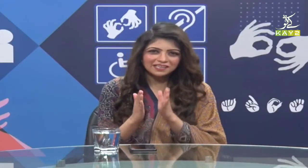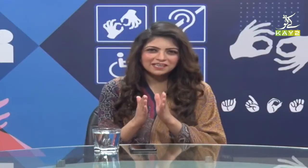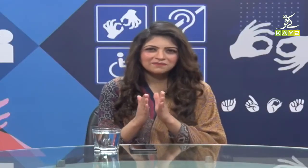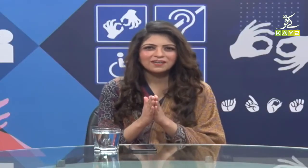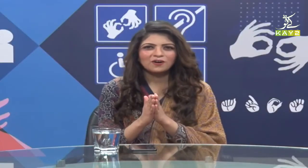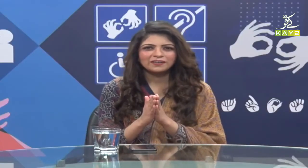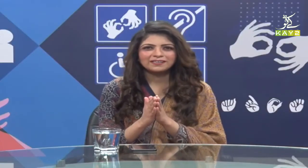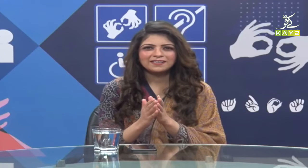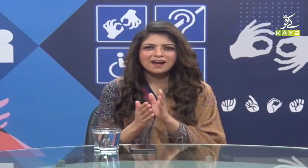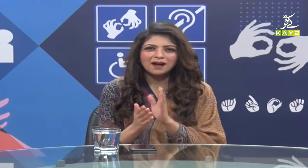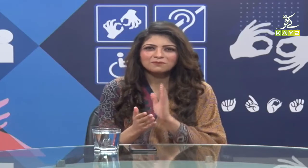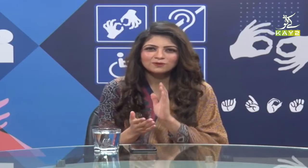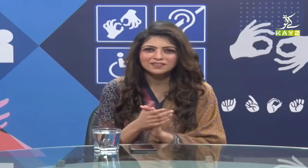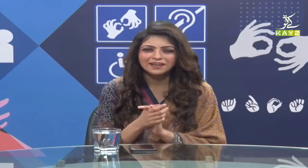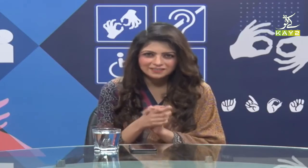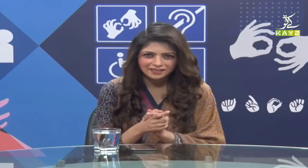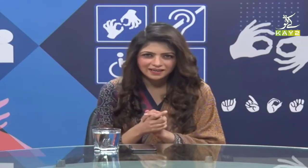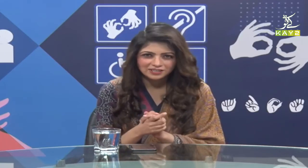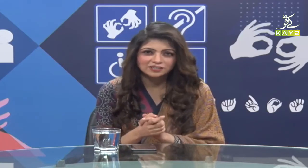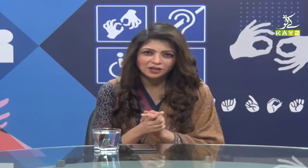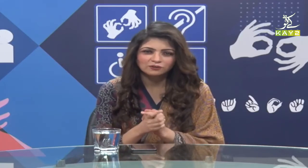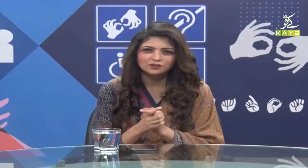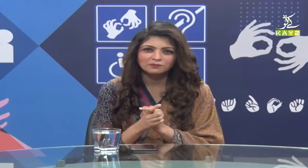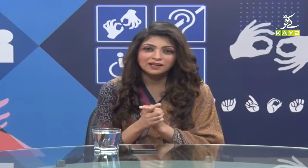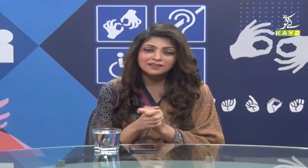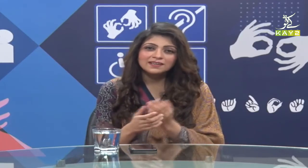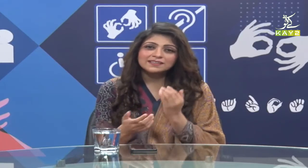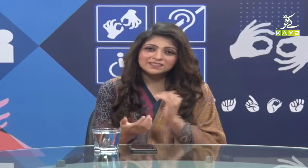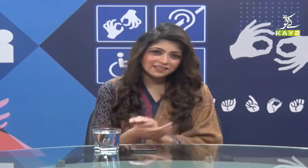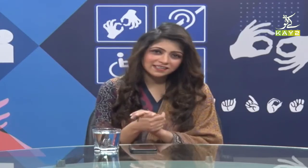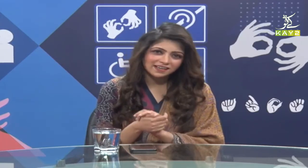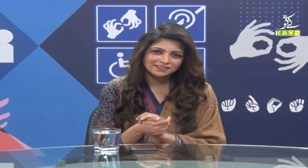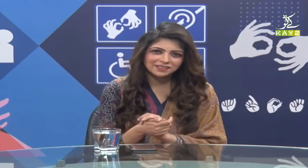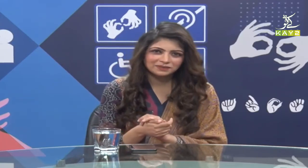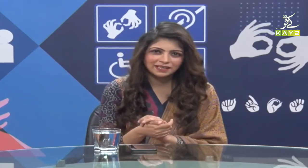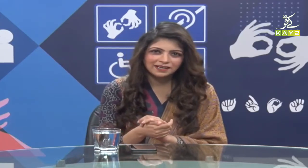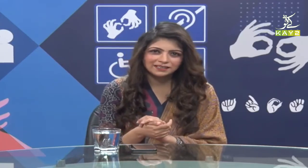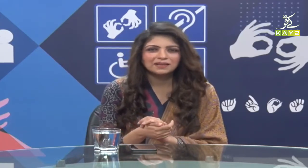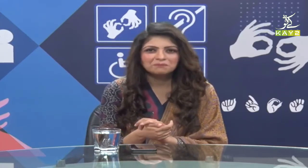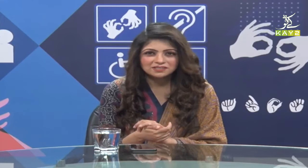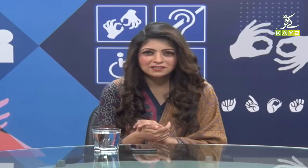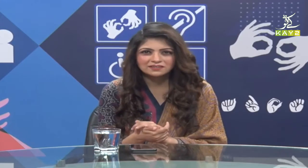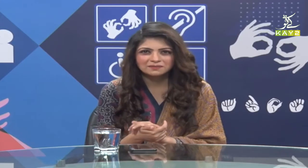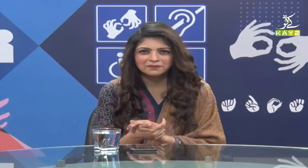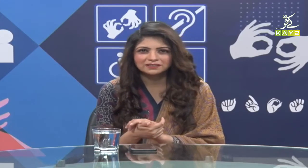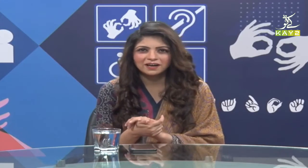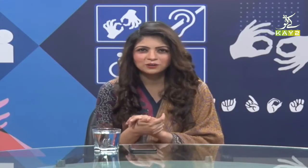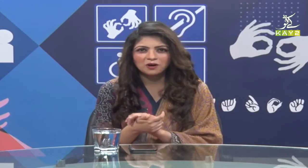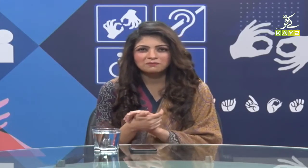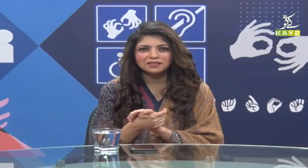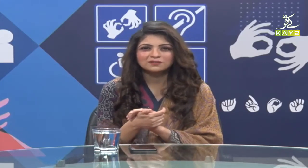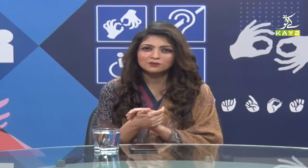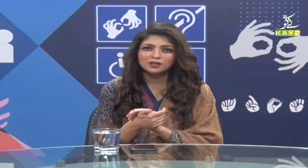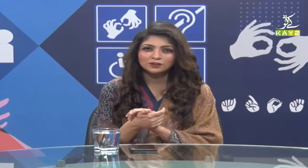कि थीम के अकॉर्डिंगली आपको साइंस सिखाए जाएं इशारों की ज़ुबान। जैसे कि हसन ने बताया कि कल 25 दिसंबर था,